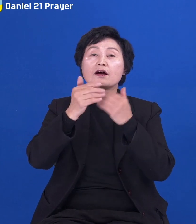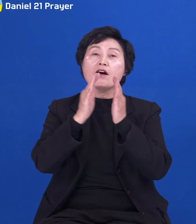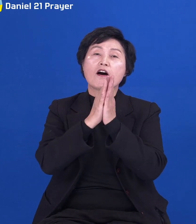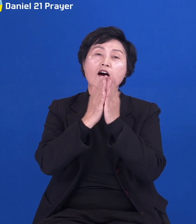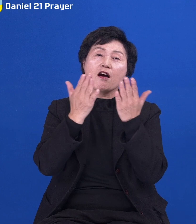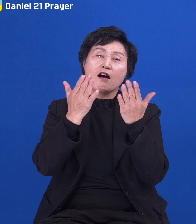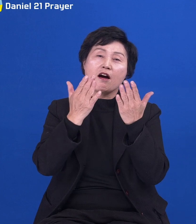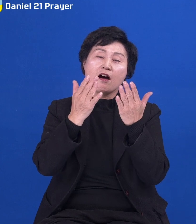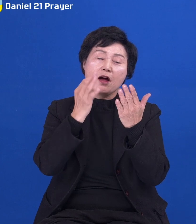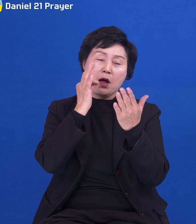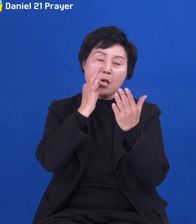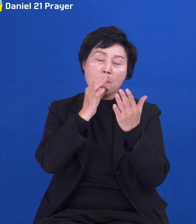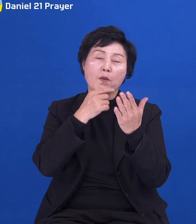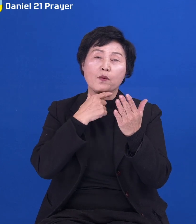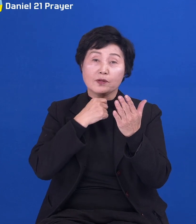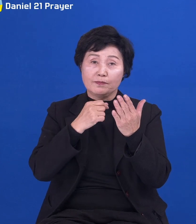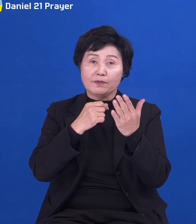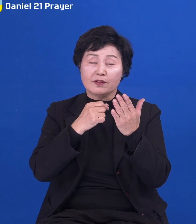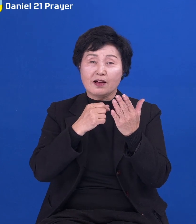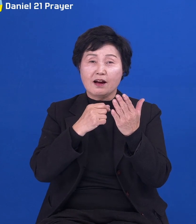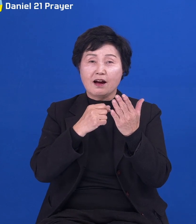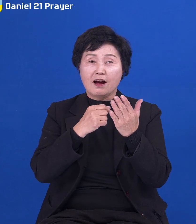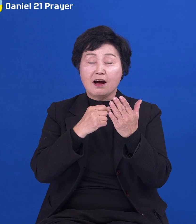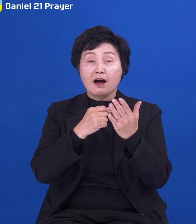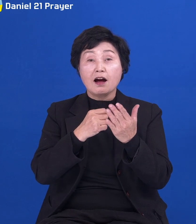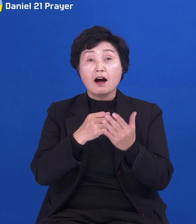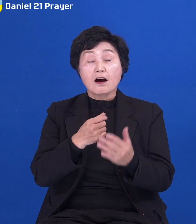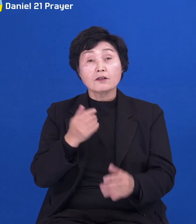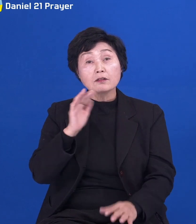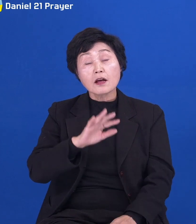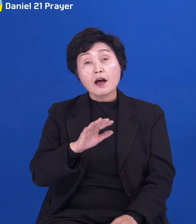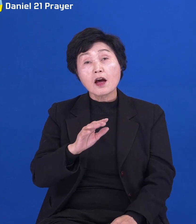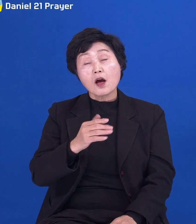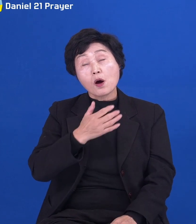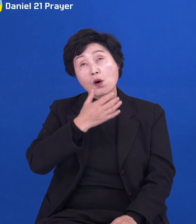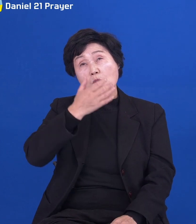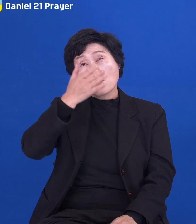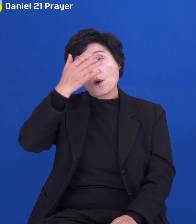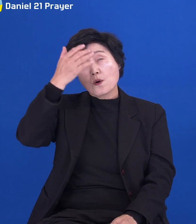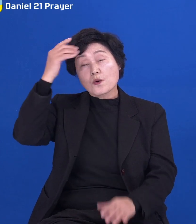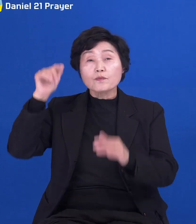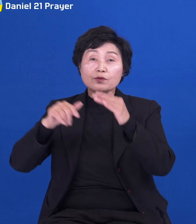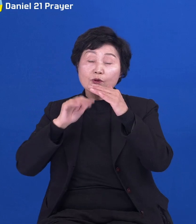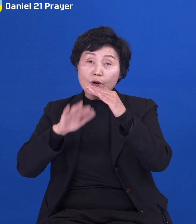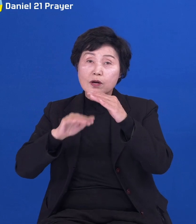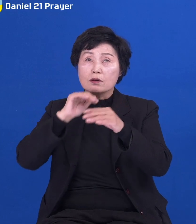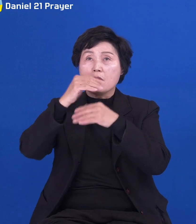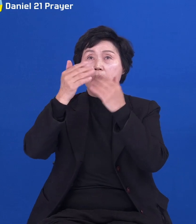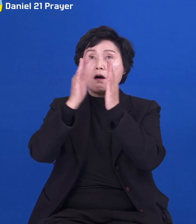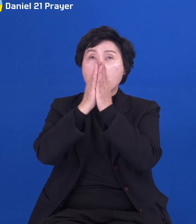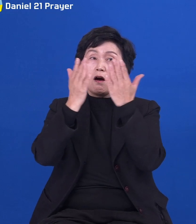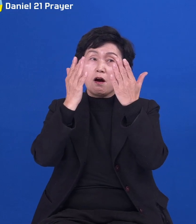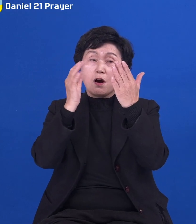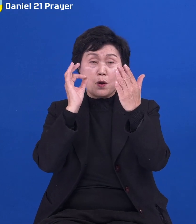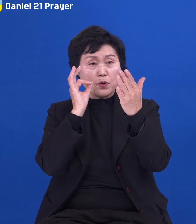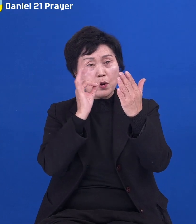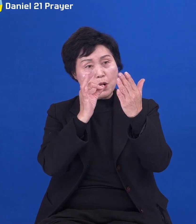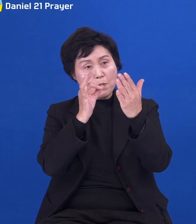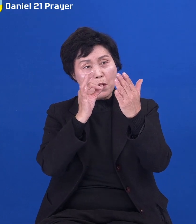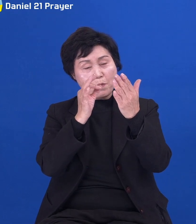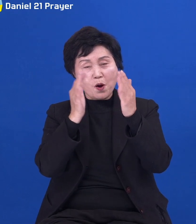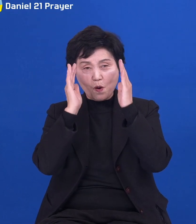그래서 그런지 꿈에서 제가 자고 있는데 성경책을 번지면서 공부를 예전에 했던 그